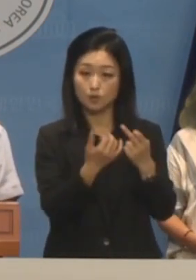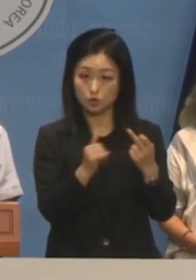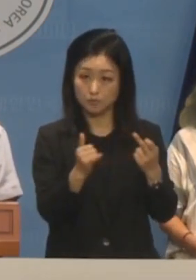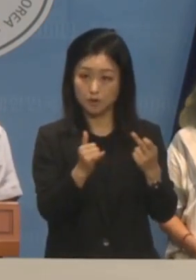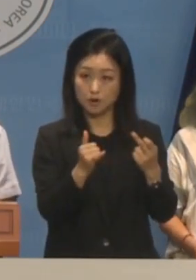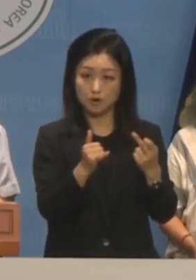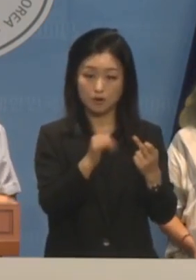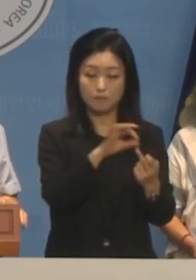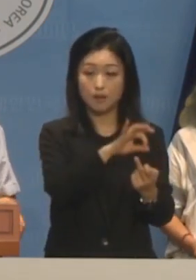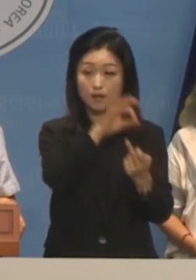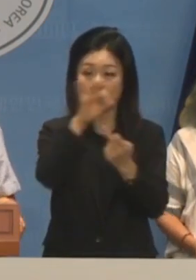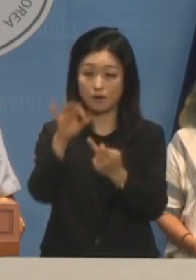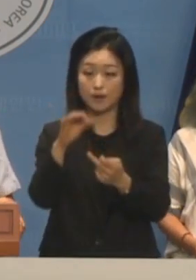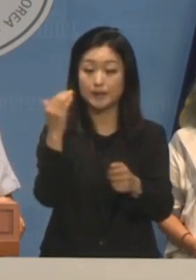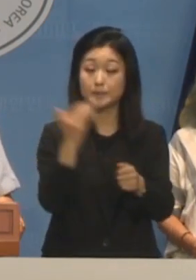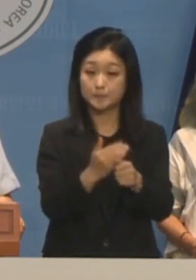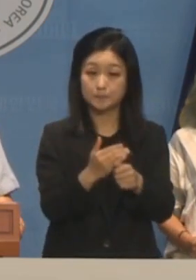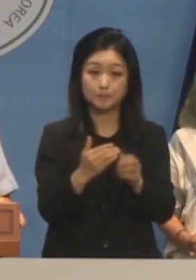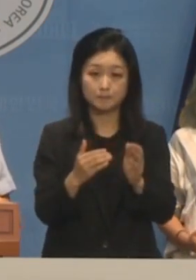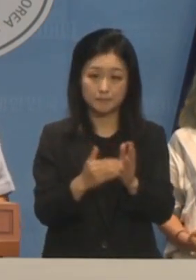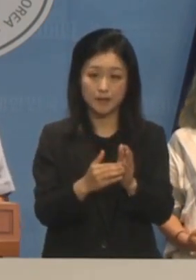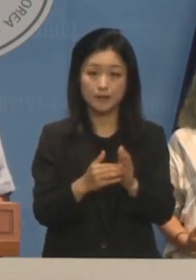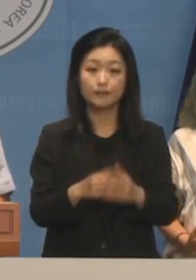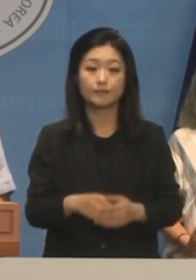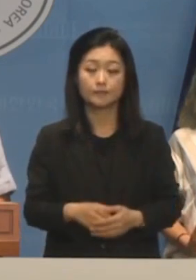12명만 골라서 정리해고를 했습니다.